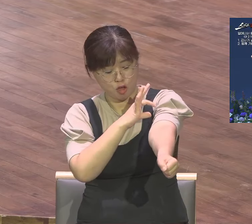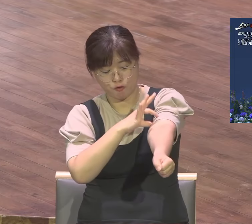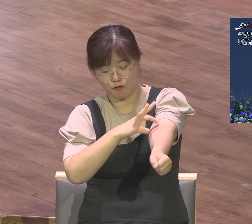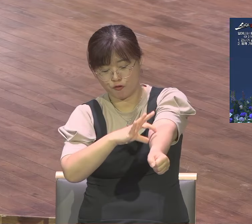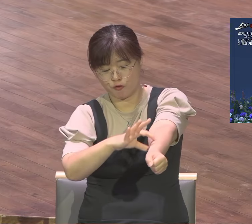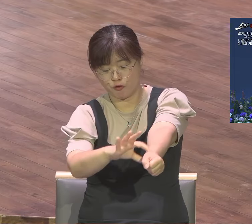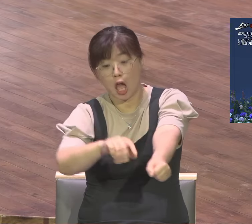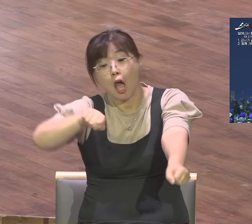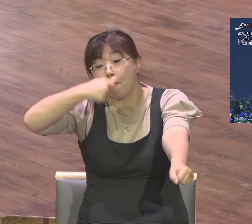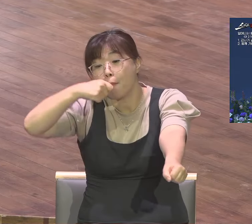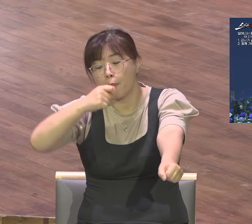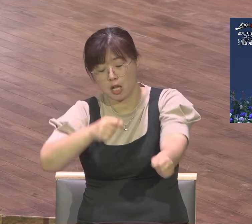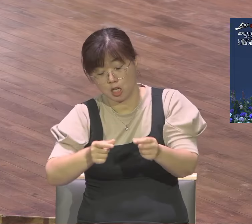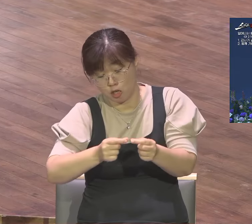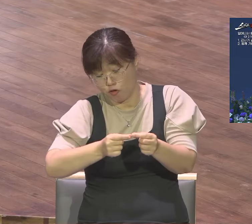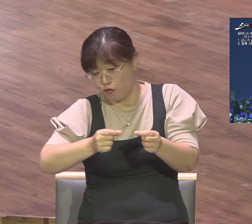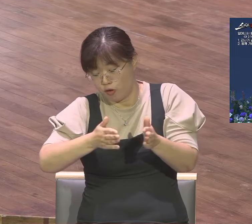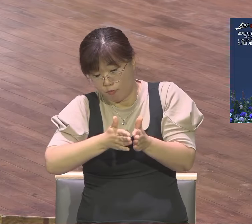서로 주니까